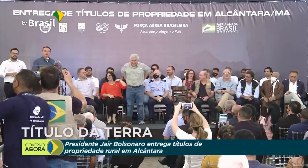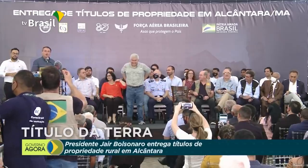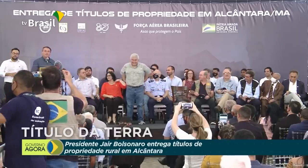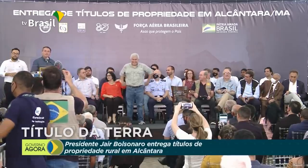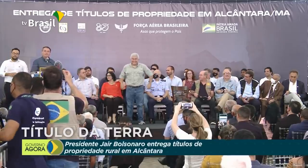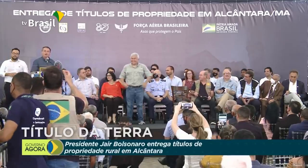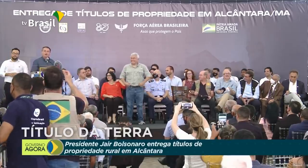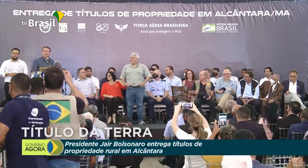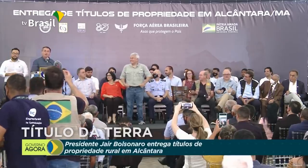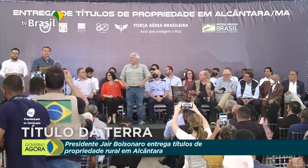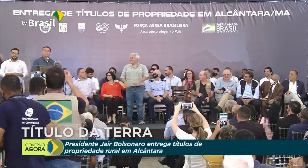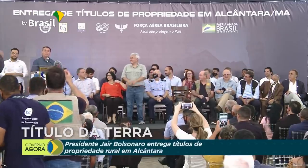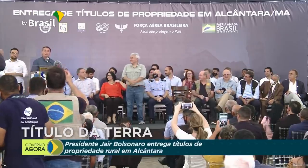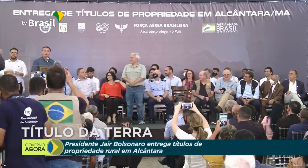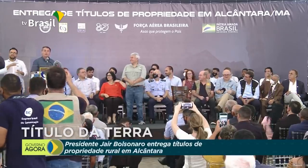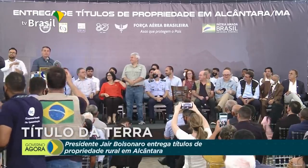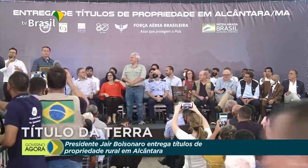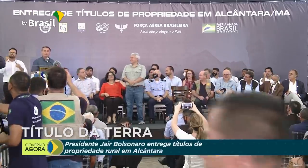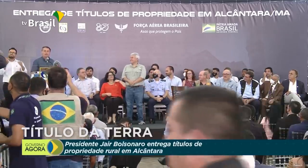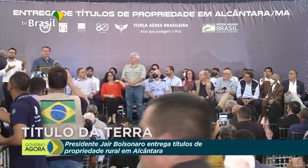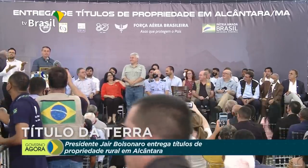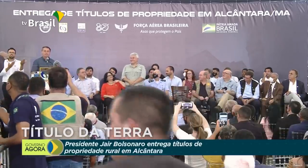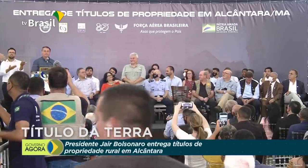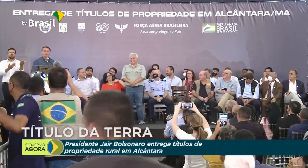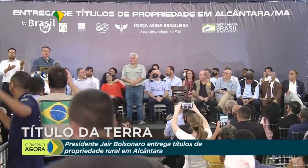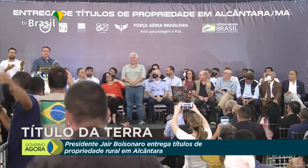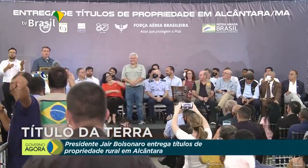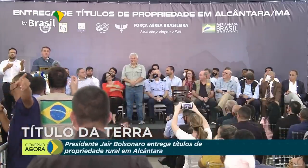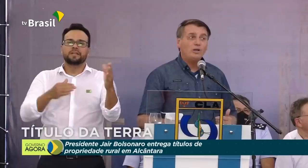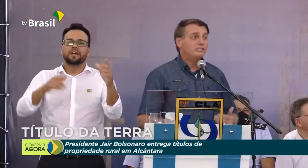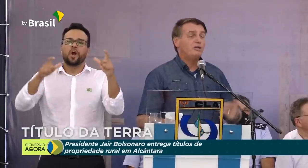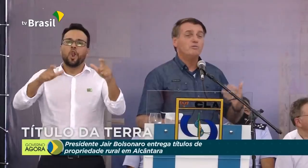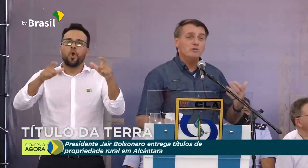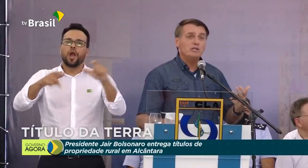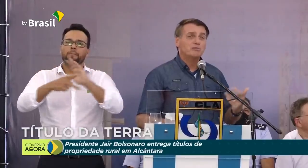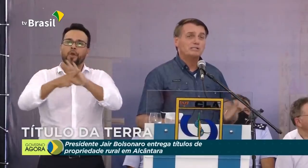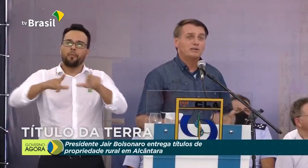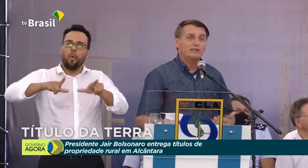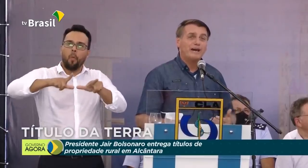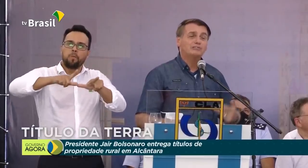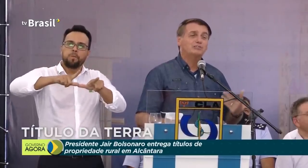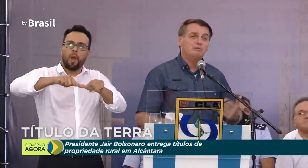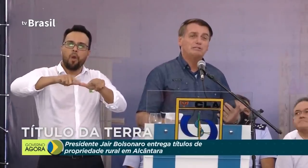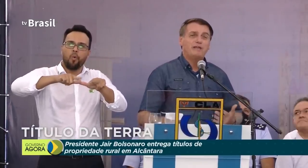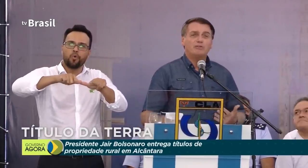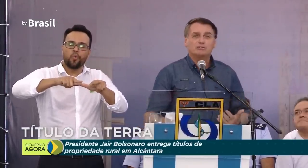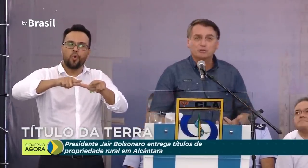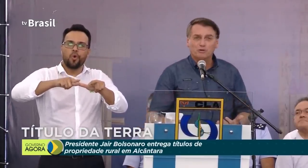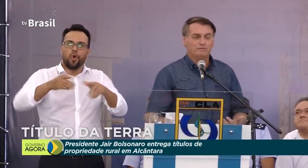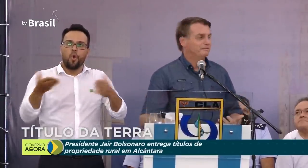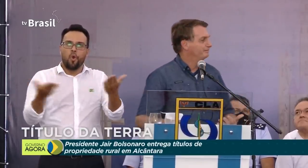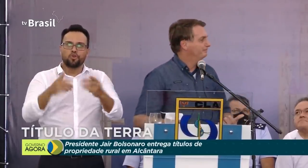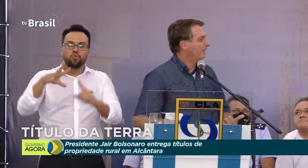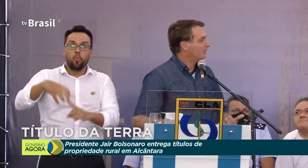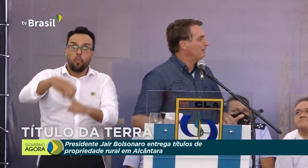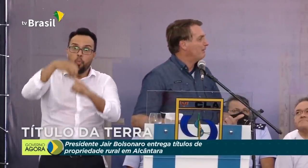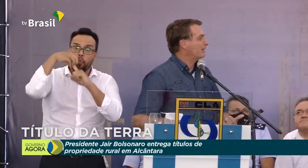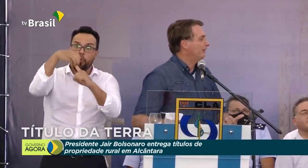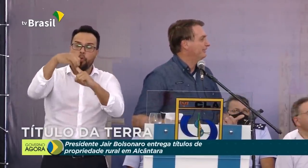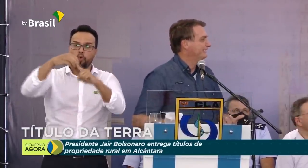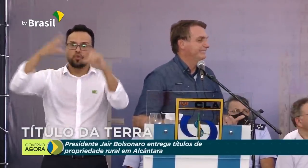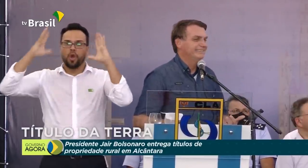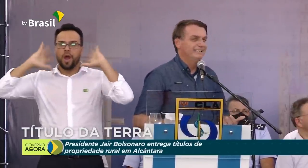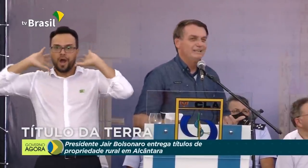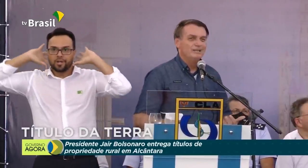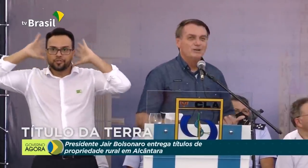Um jovem de Bauru que tinha um sonho em ser astronauta. Hoje ele é o único astronauta do hemisfério sul. É isso mesmo,